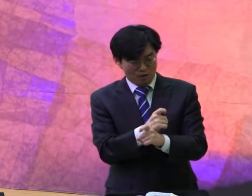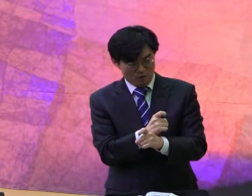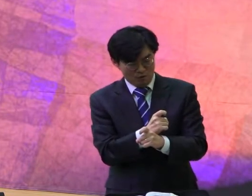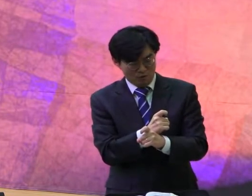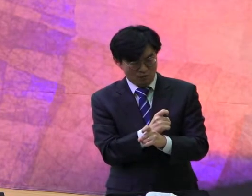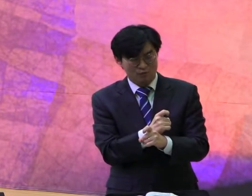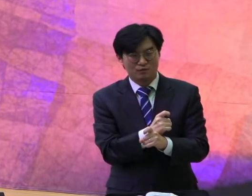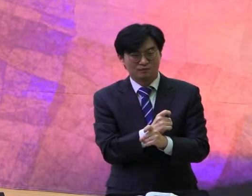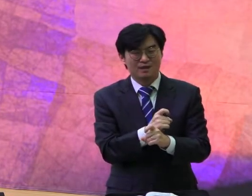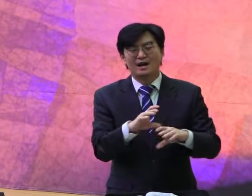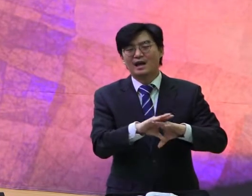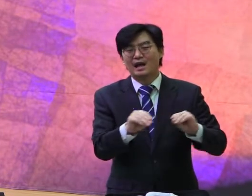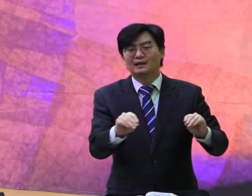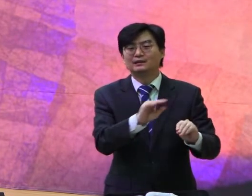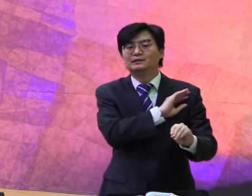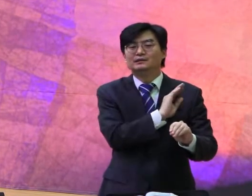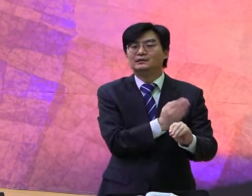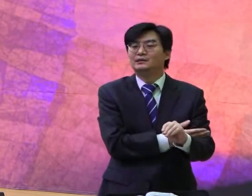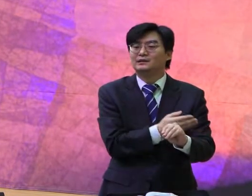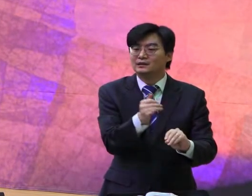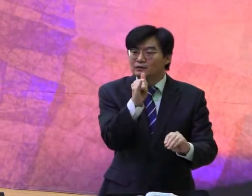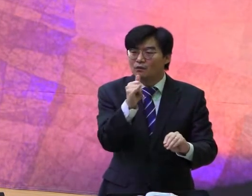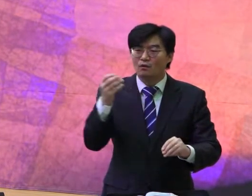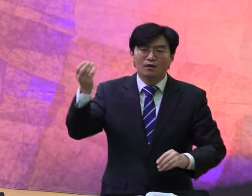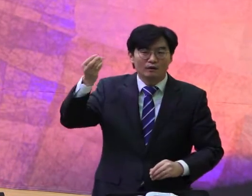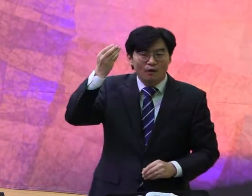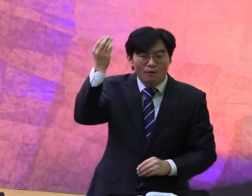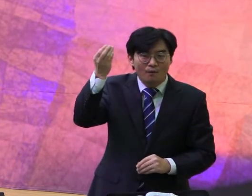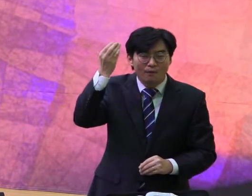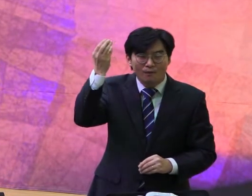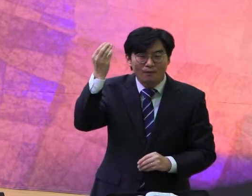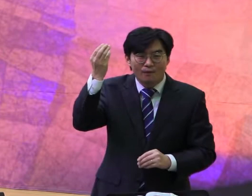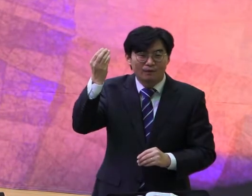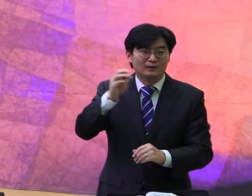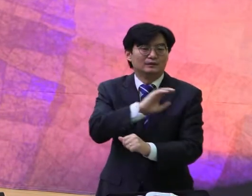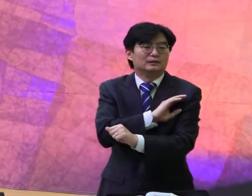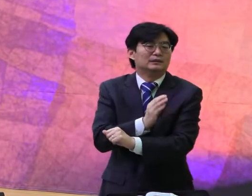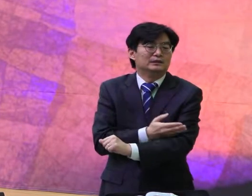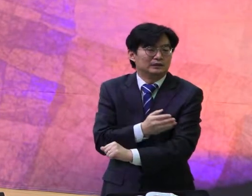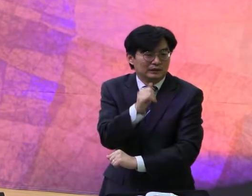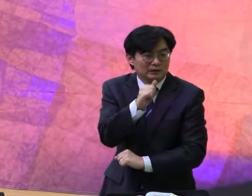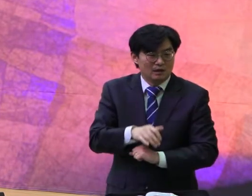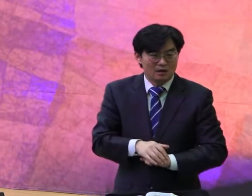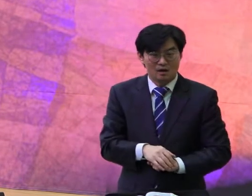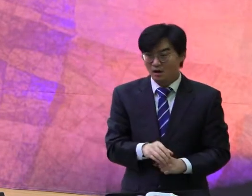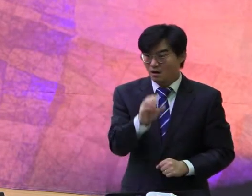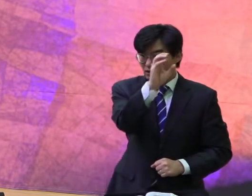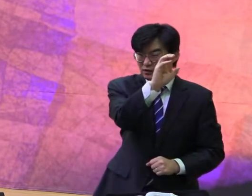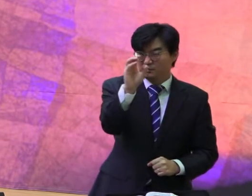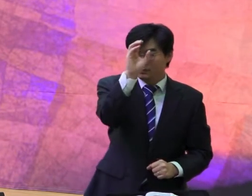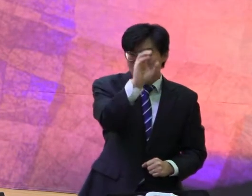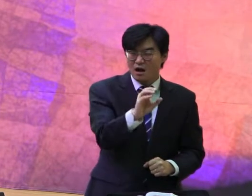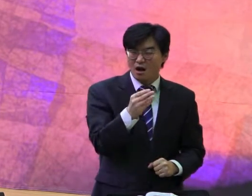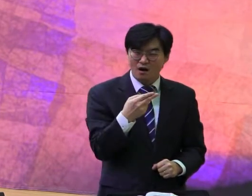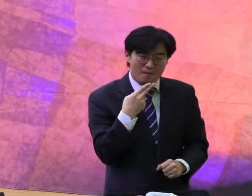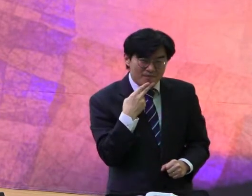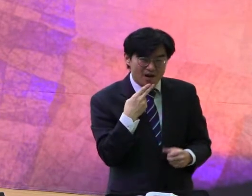있고 영혼의 능력이 있습니다. 십자가가 아니면 어떤 영혼도 구원하지